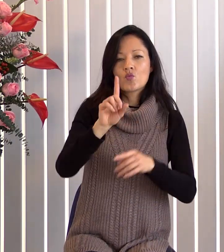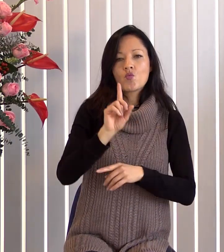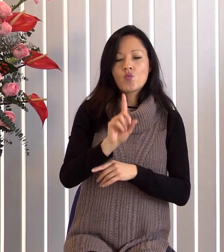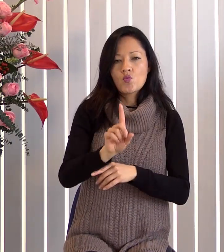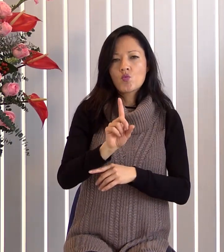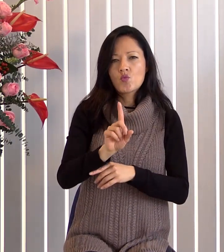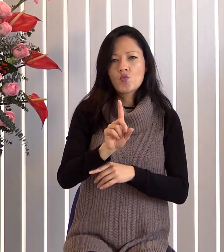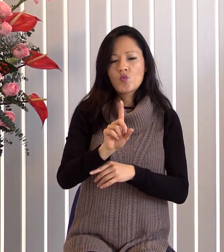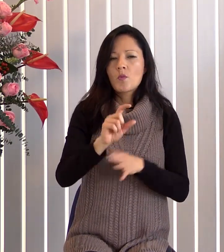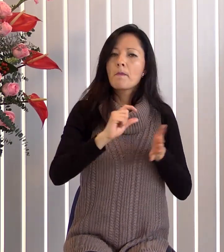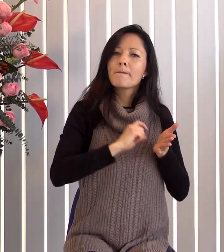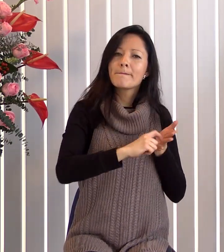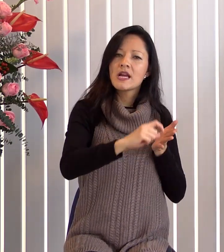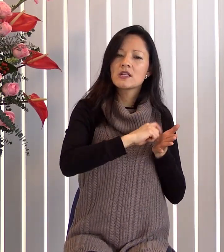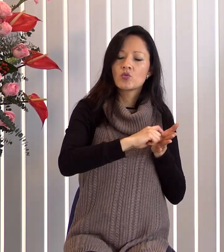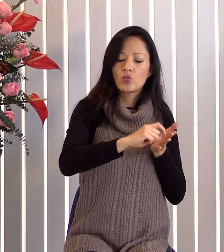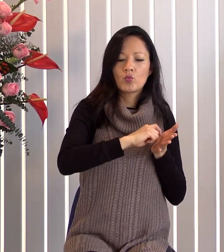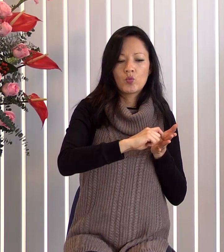versículo,